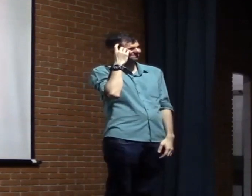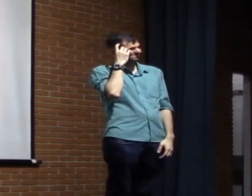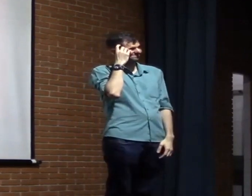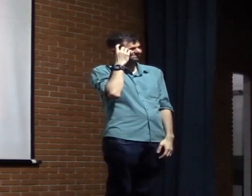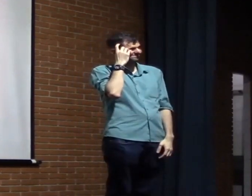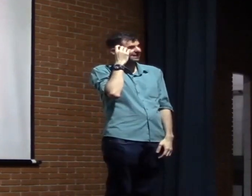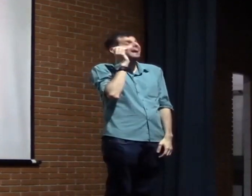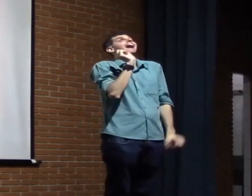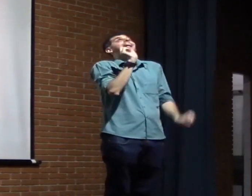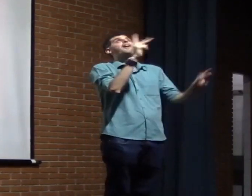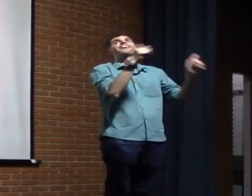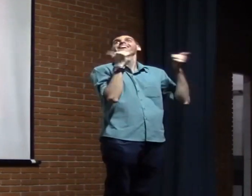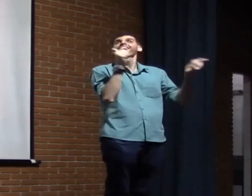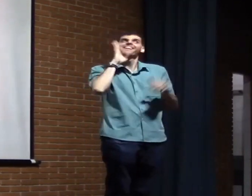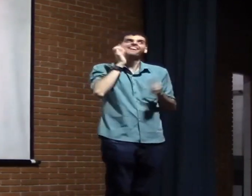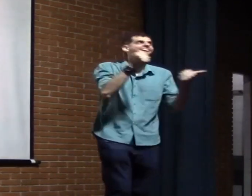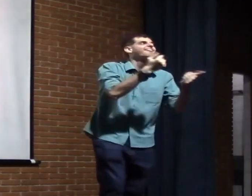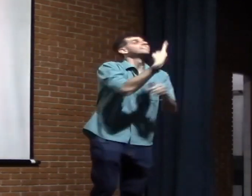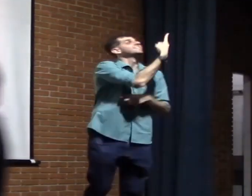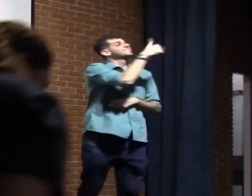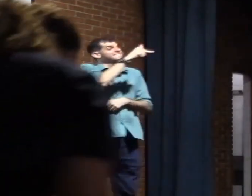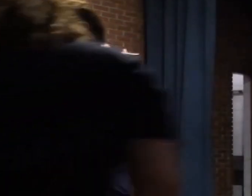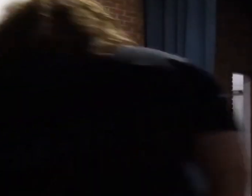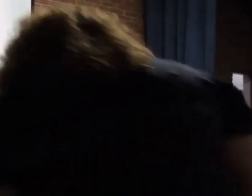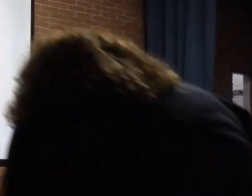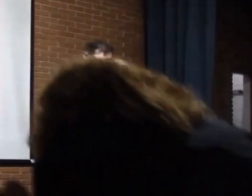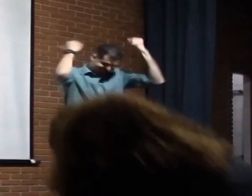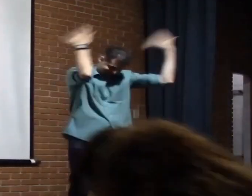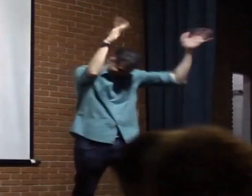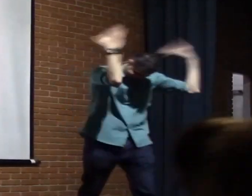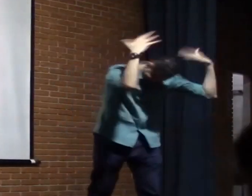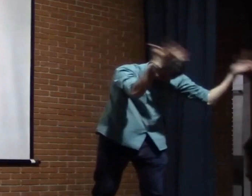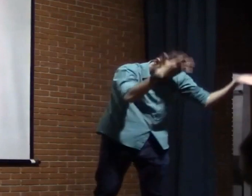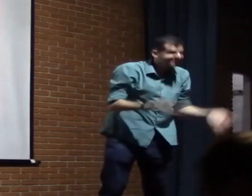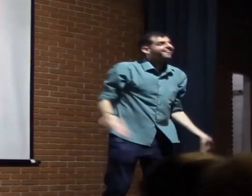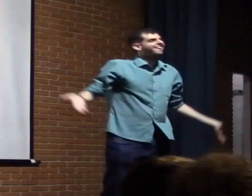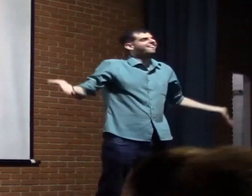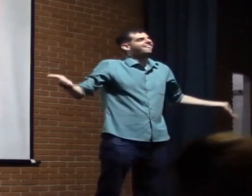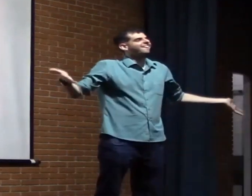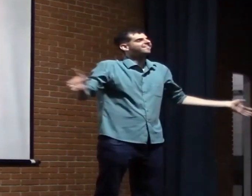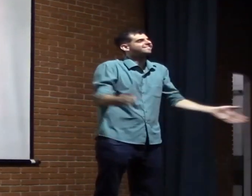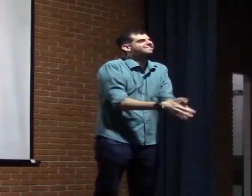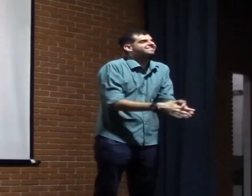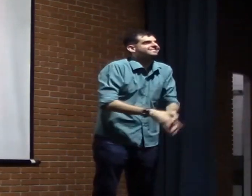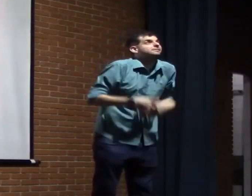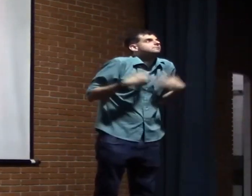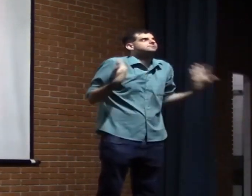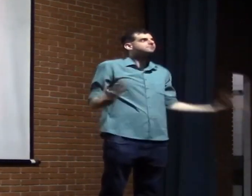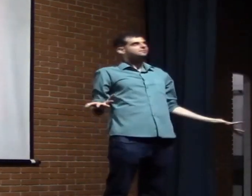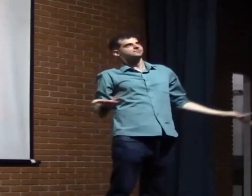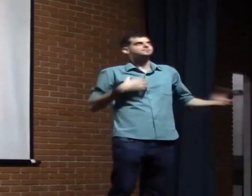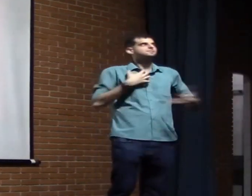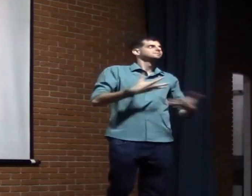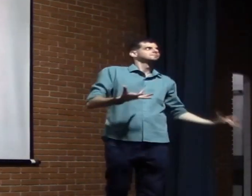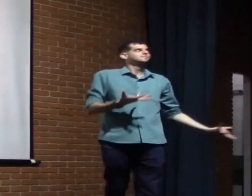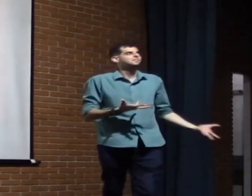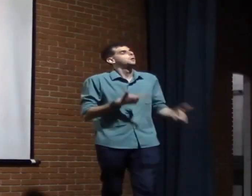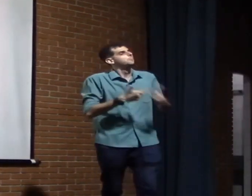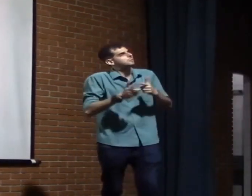persiste? Ah, tá ok, que legal, 17 anos da língua de sinais, parabéns, tá, mas e como é que